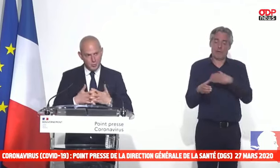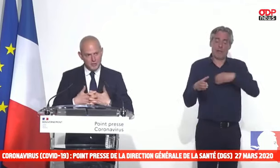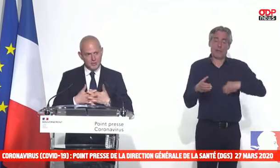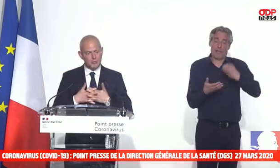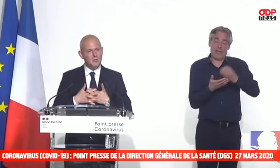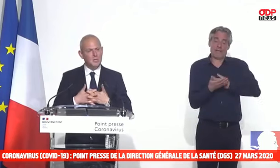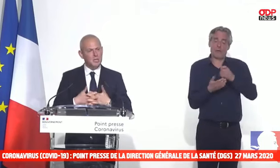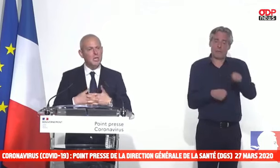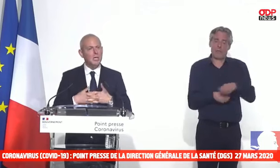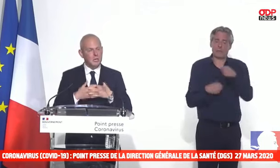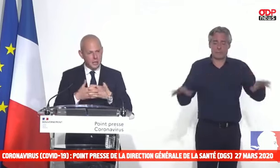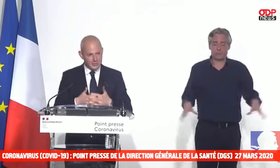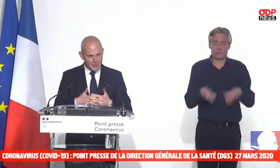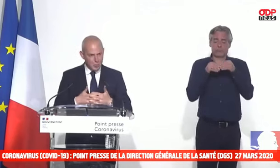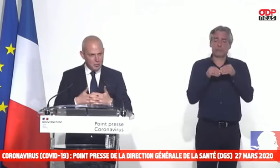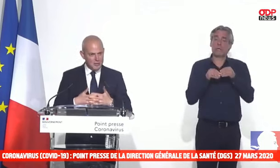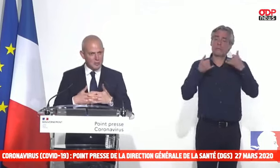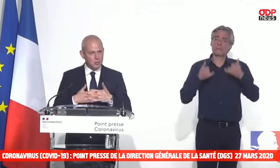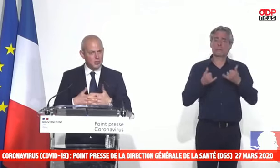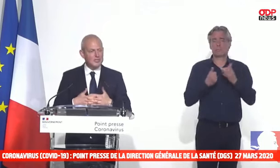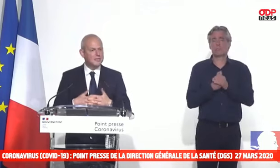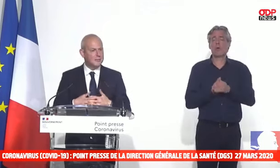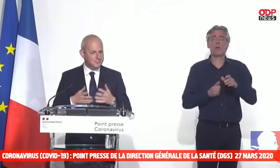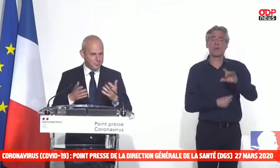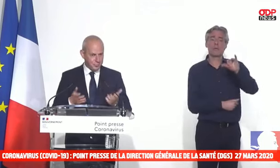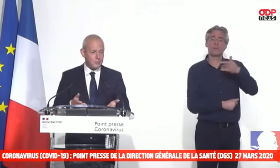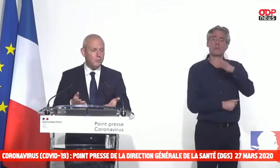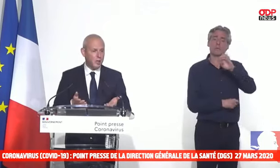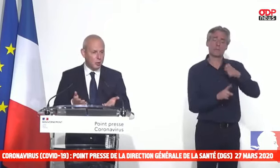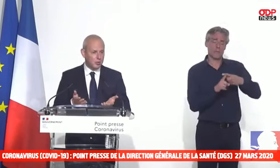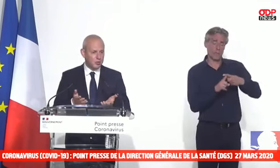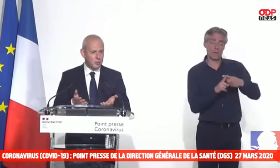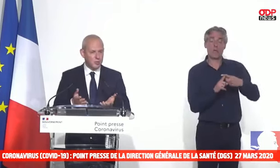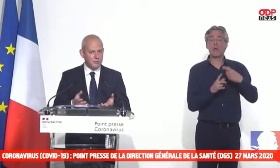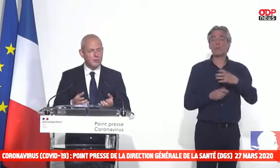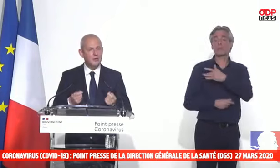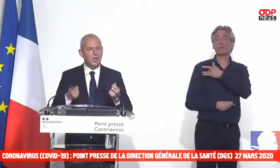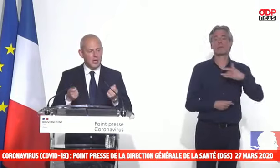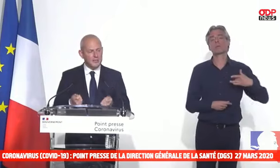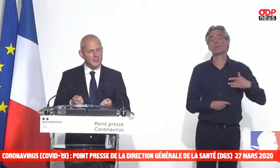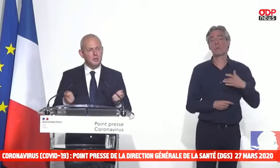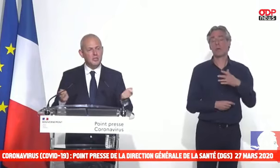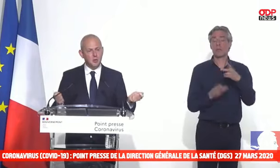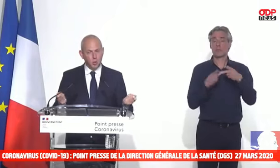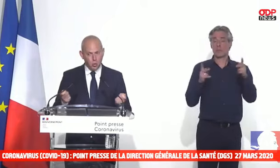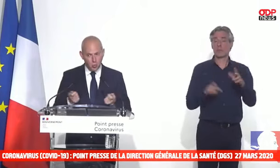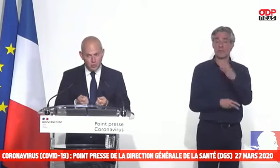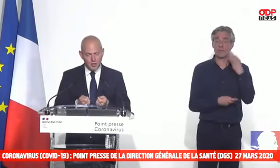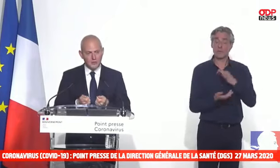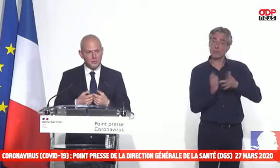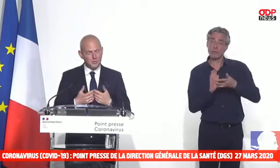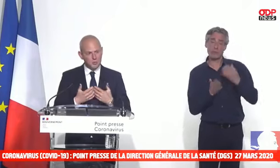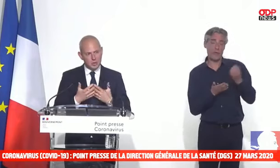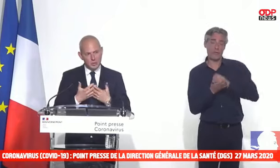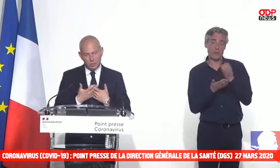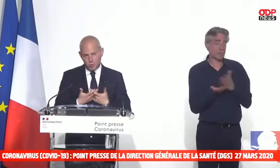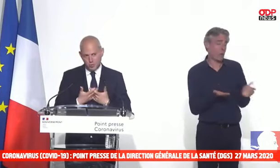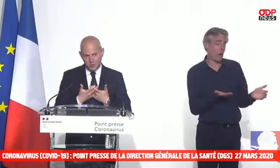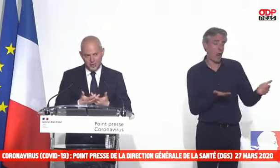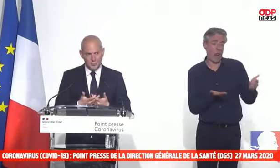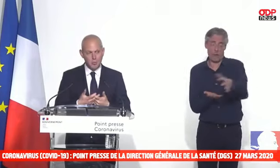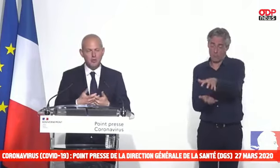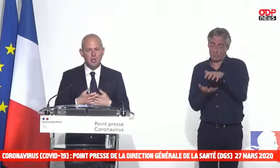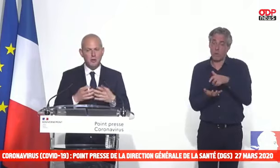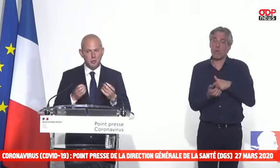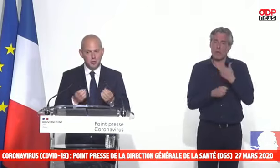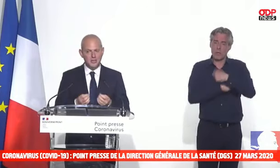à la mobilisation des mairies, grâce à la mobilisation de l'INSEE, et de Santé publique France, un dispositif de remontée d'informations qui, je pense, dès